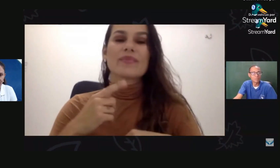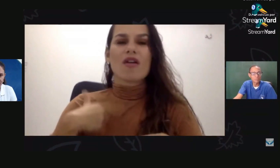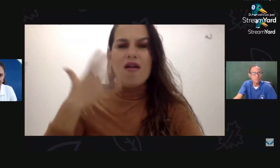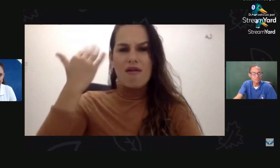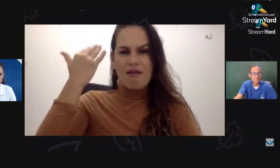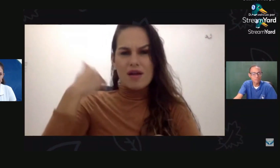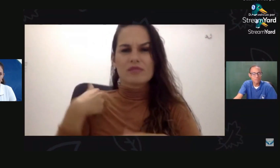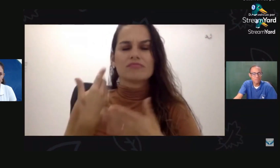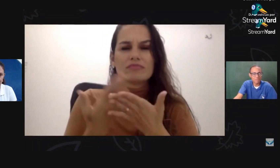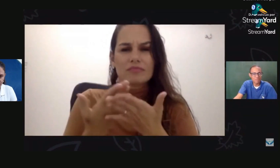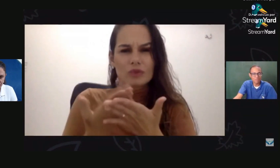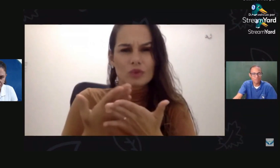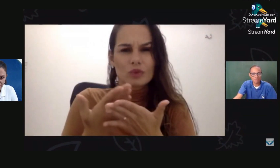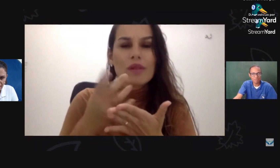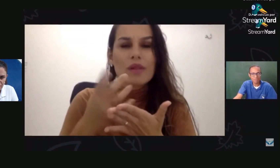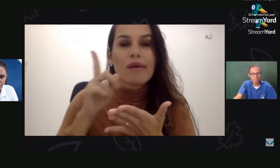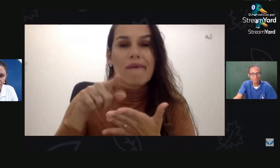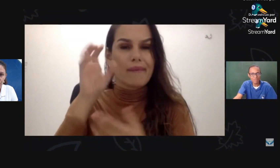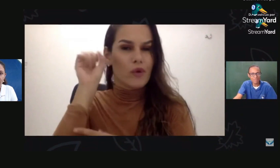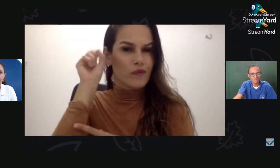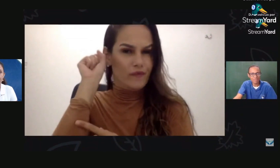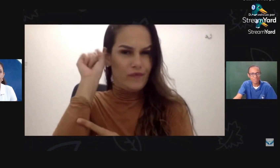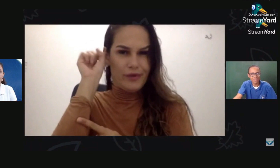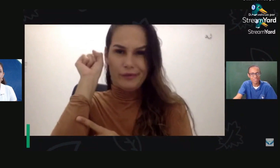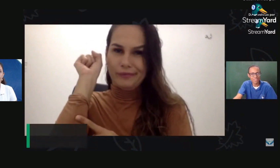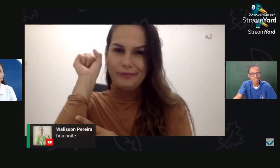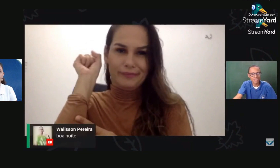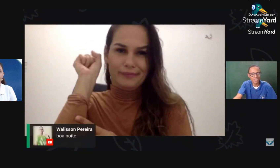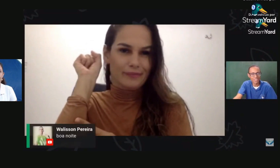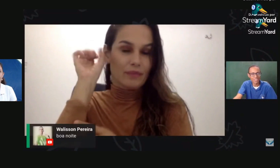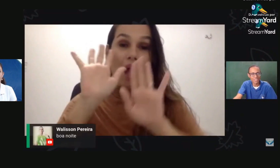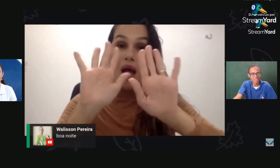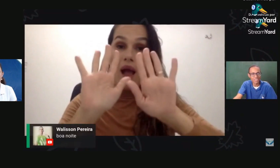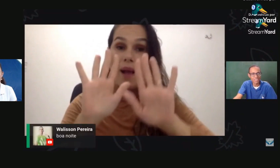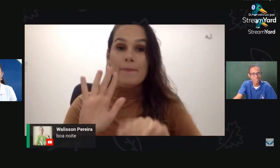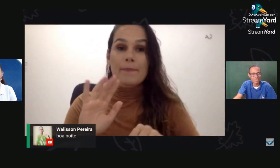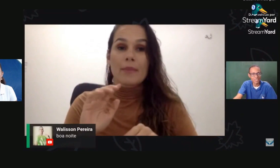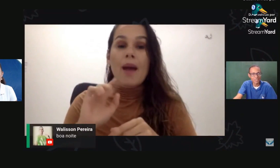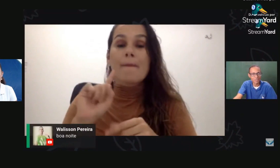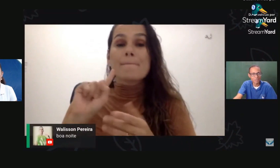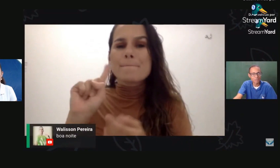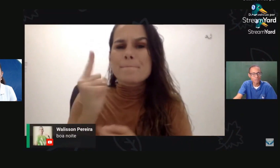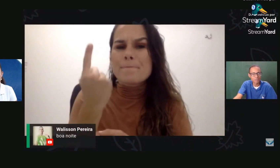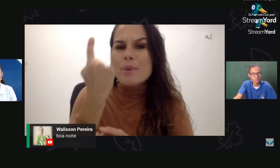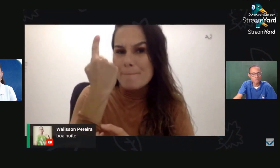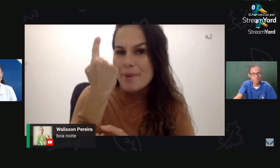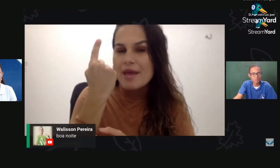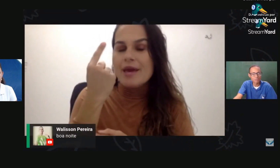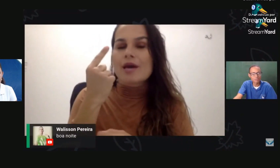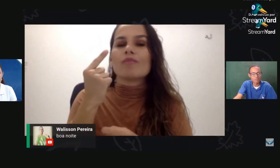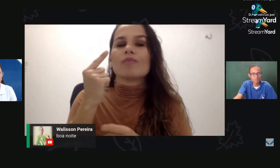era? Bom, Reginaldo, eu, né, quando